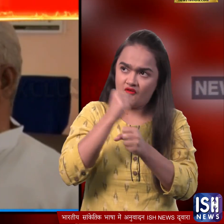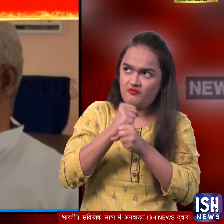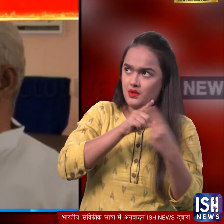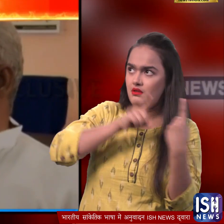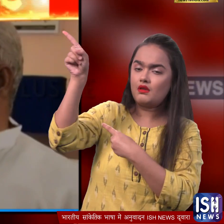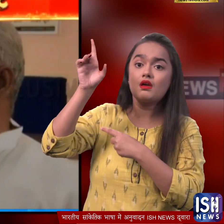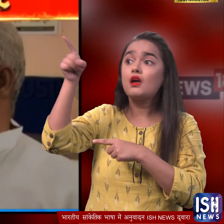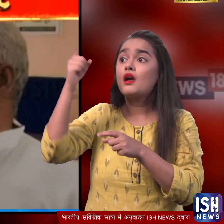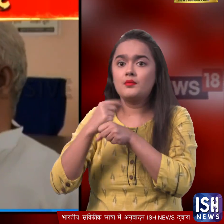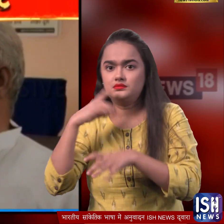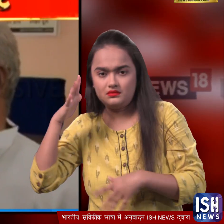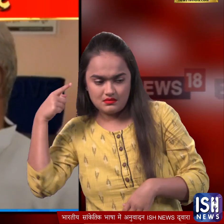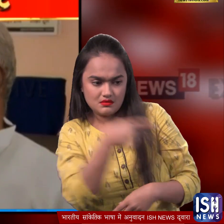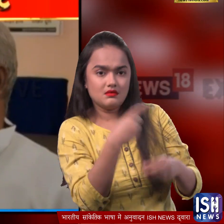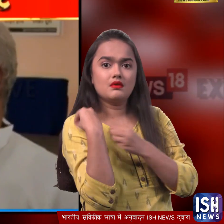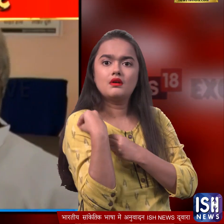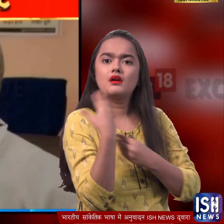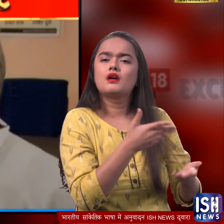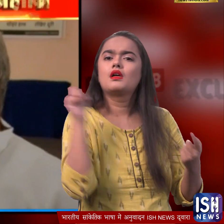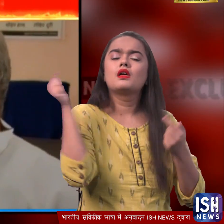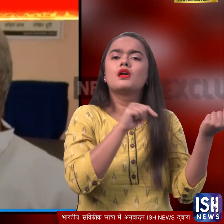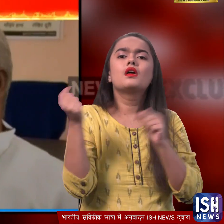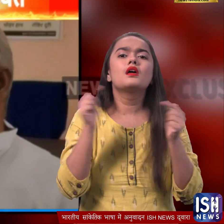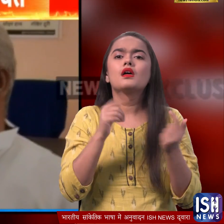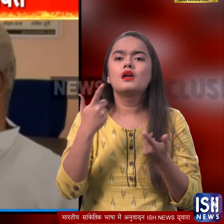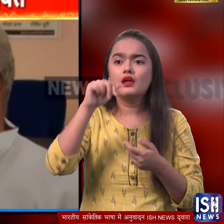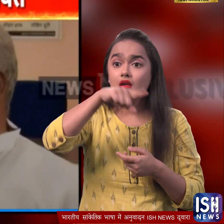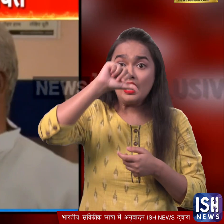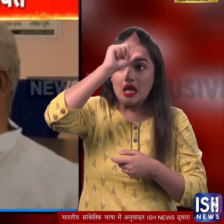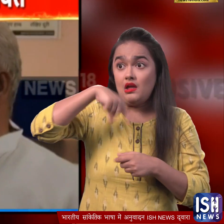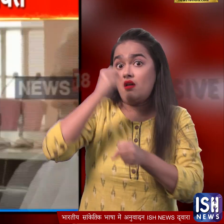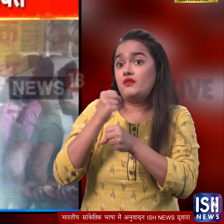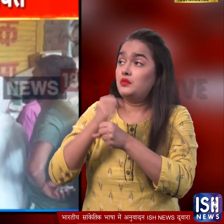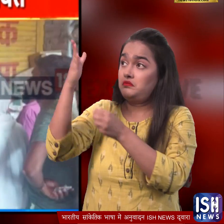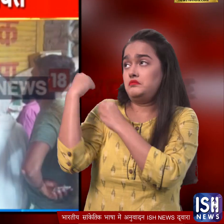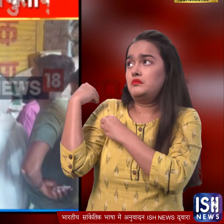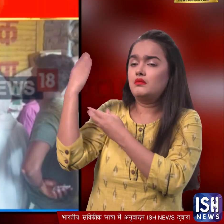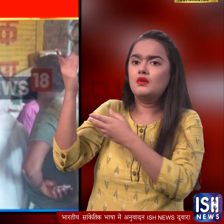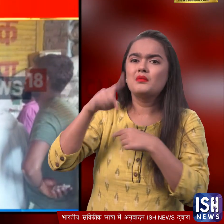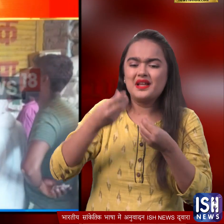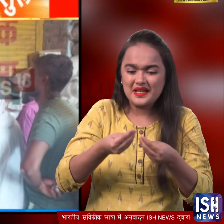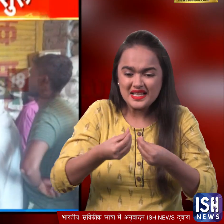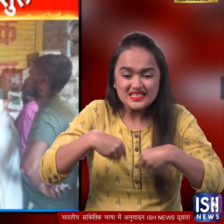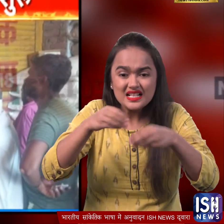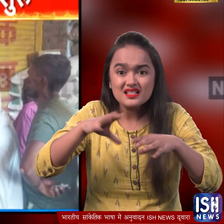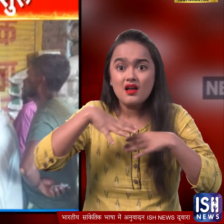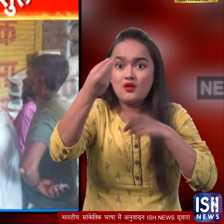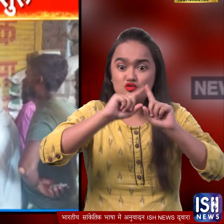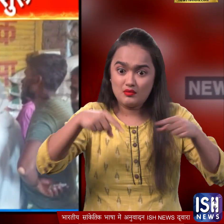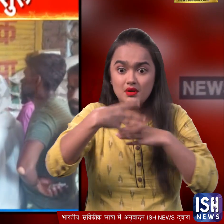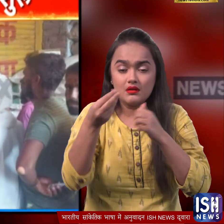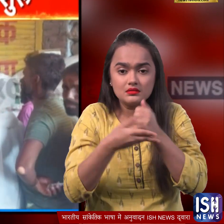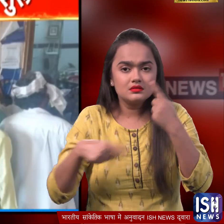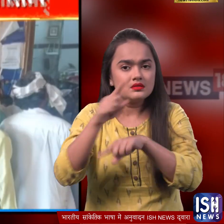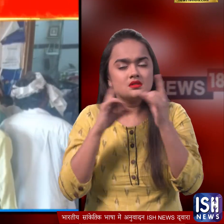आए। चीन ने डीएपी सप्लाई इस साल इंडिया को बंद कर दिया है, वो भारत सरकार के लेवल का है। खाद की दुकानों के बाहर उमड़ती भीड़ और किसानों